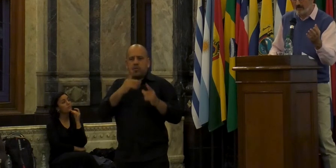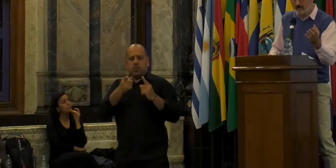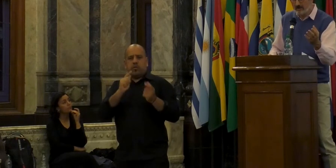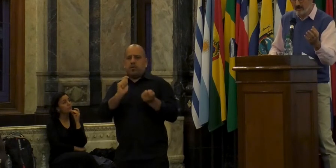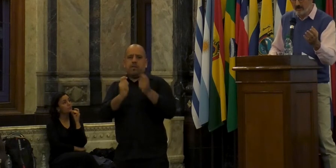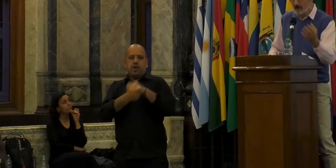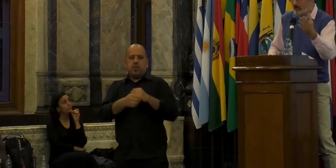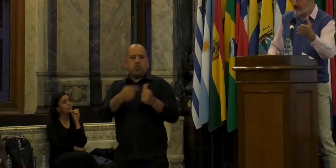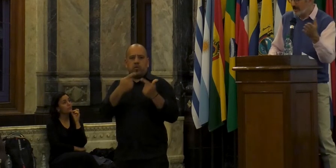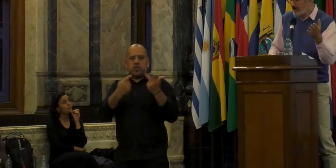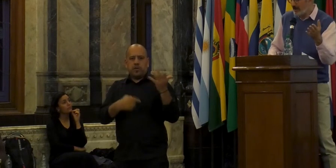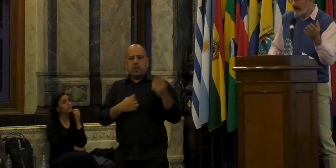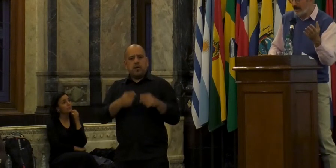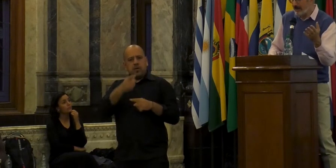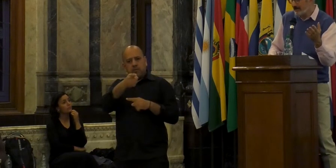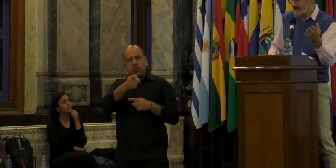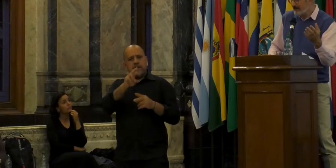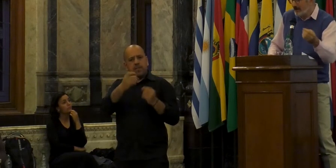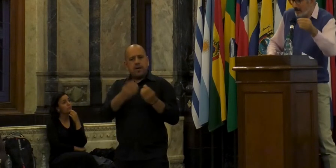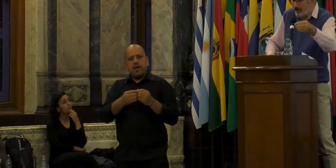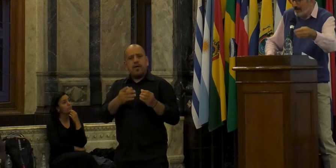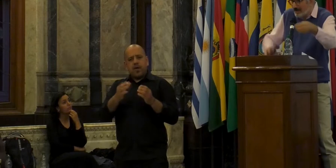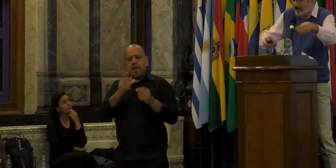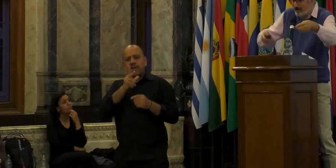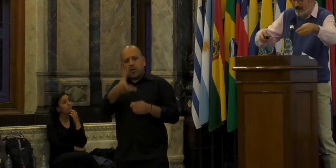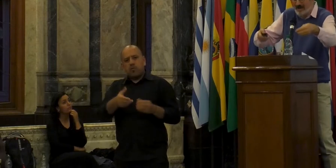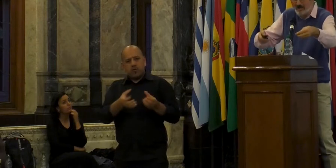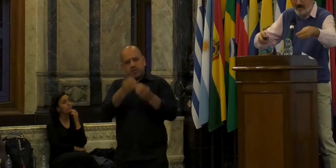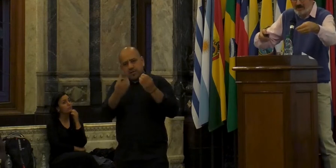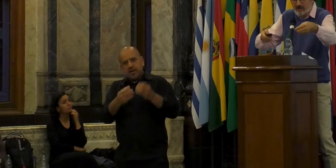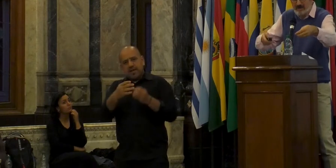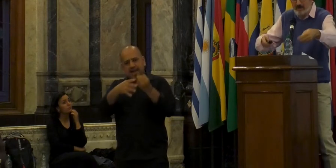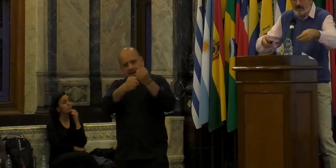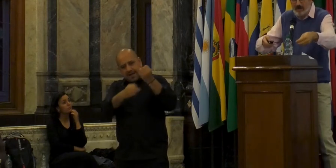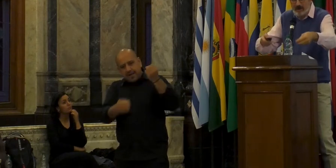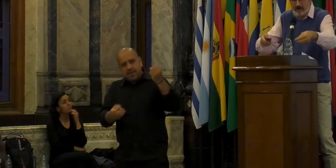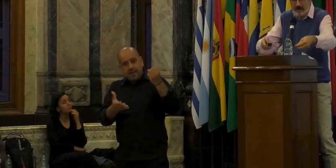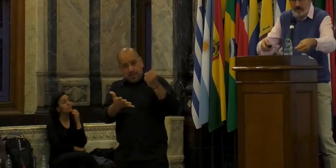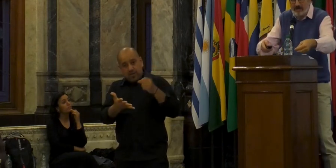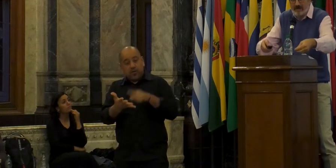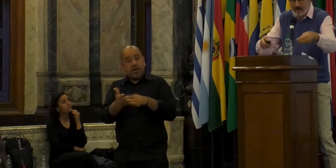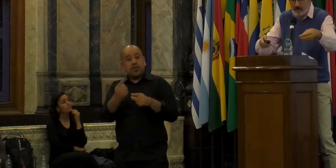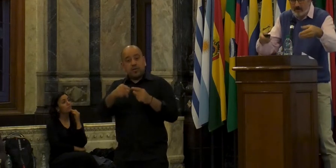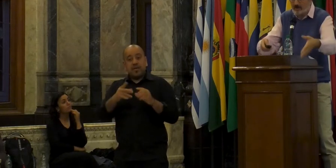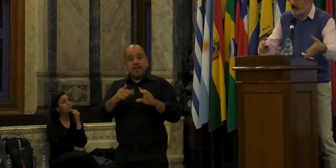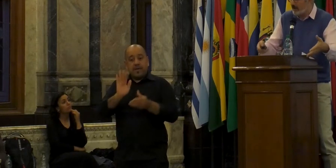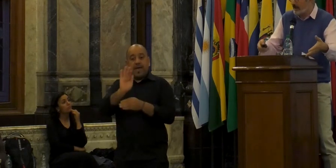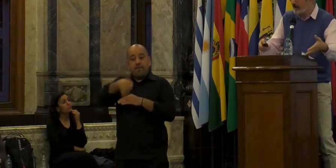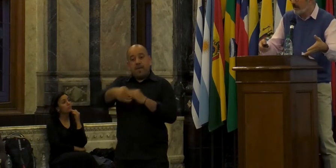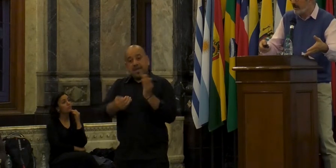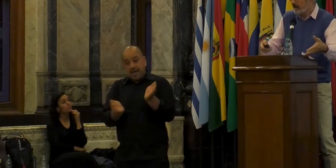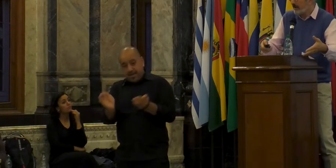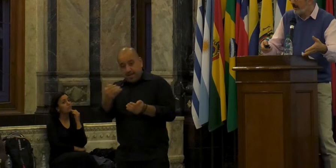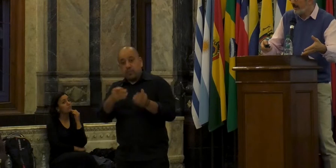cambiado? ¿Tú le has puesto la mano en la caca? Yo decía, no, es que realmente esto pasa por haber cambiado el pañal y haber puesto la mano